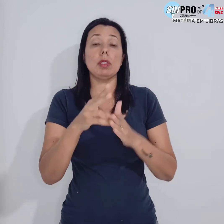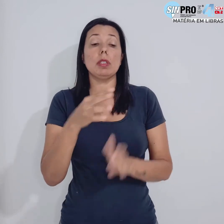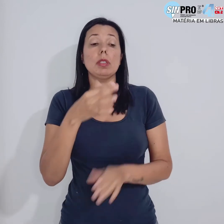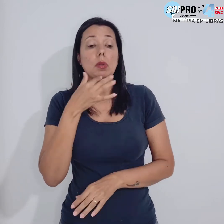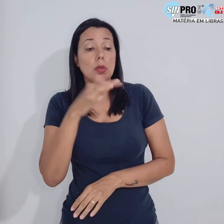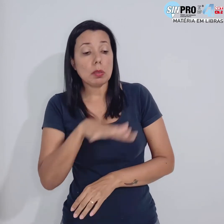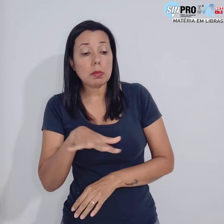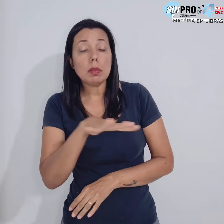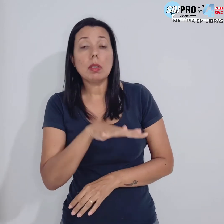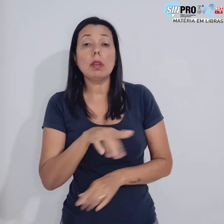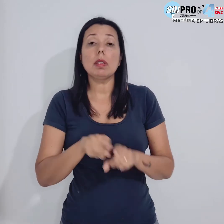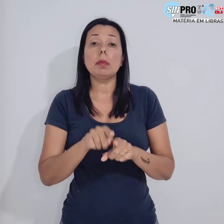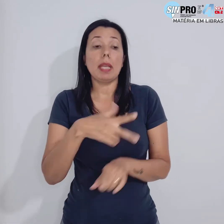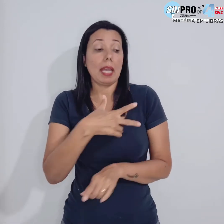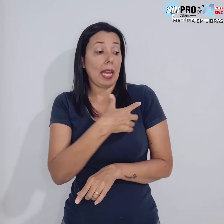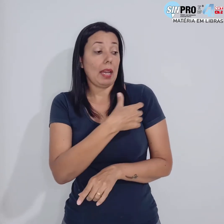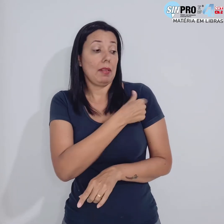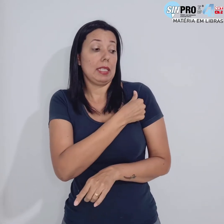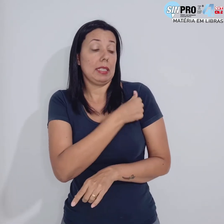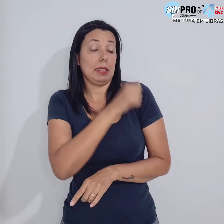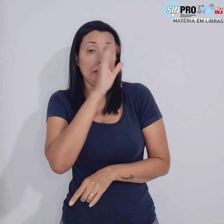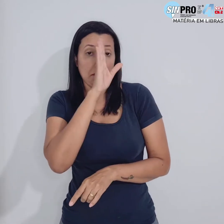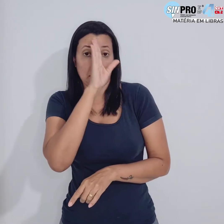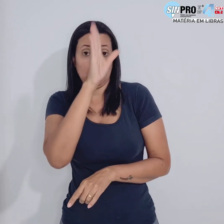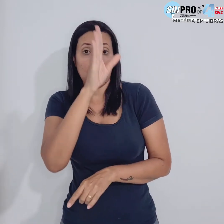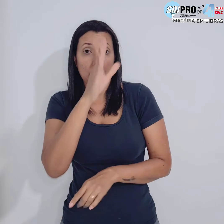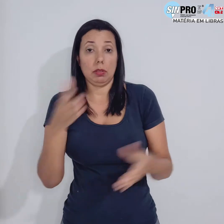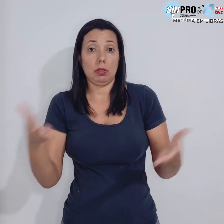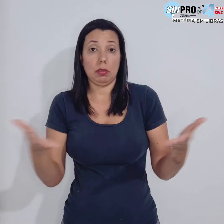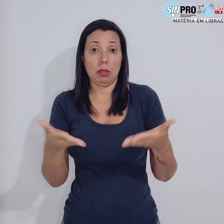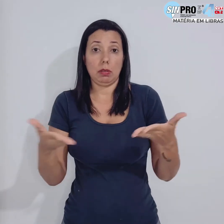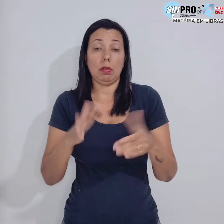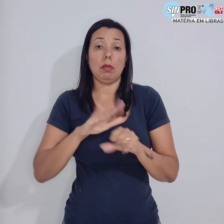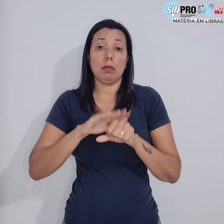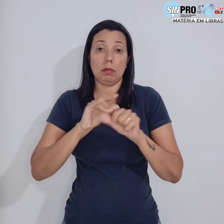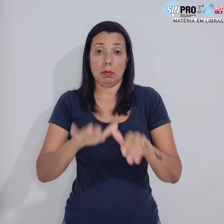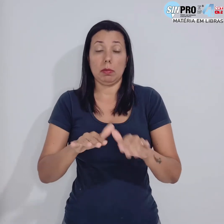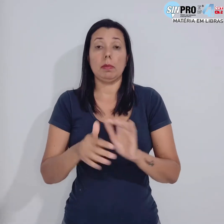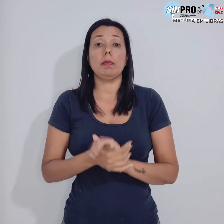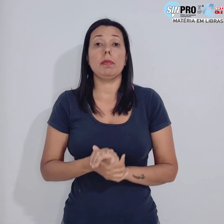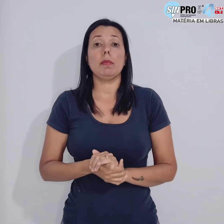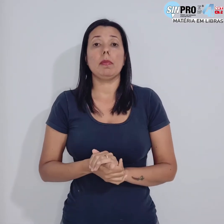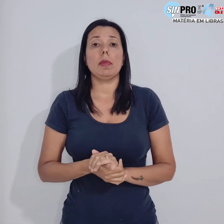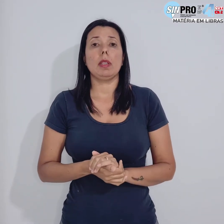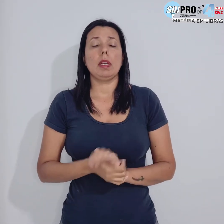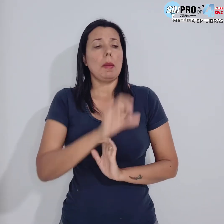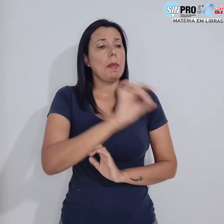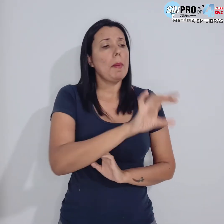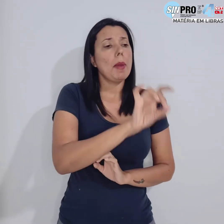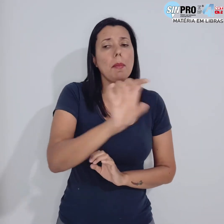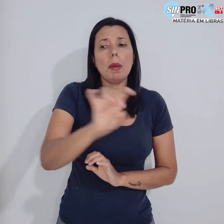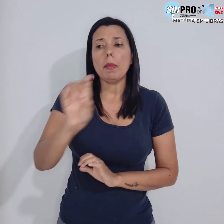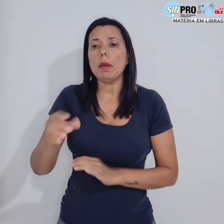ou seja, a luta pela distribuição de terras, que no entendimento dos povos originários deveria